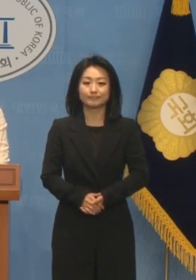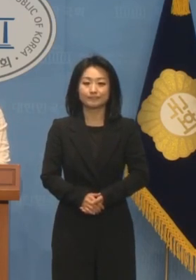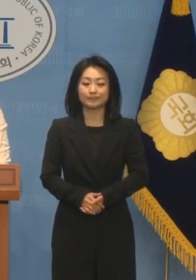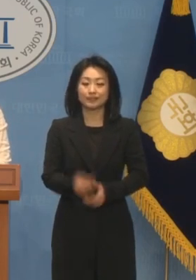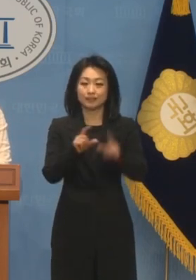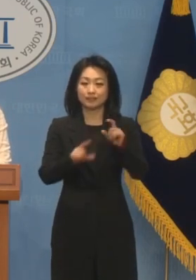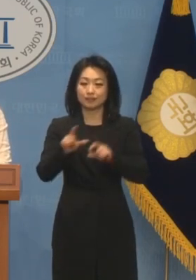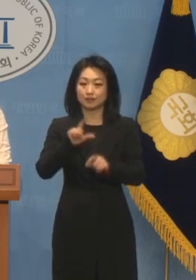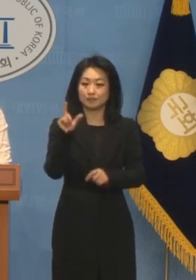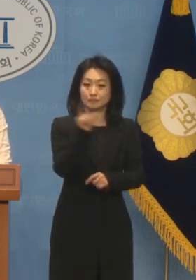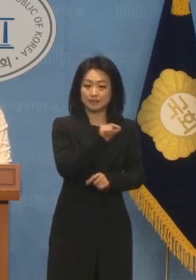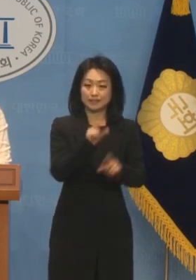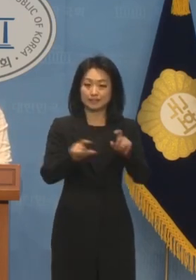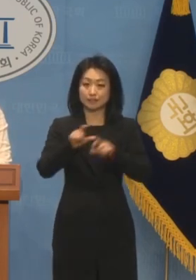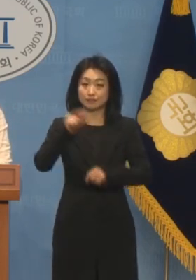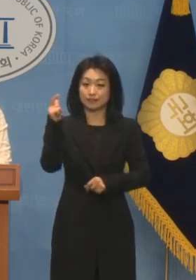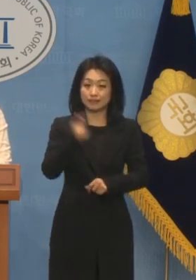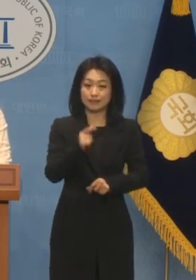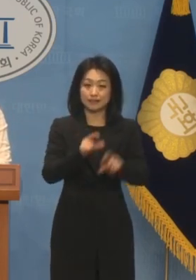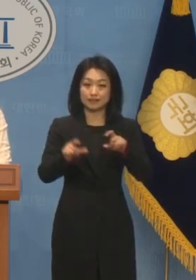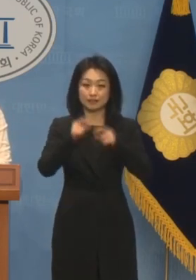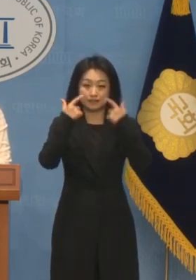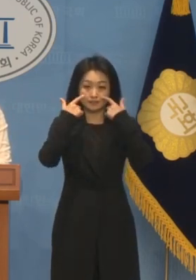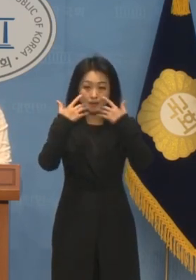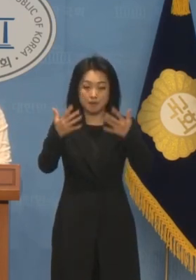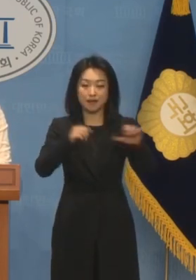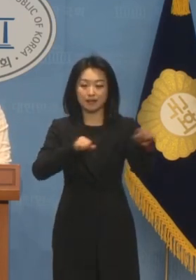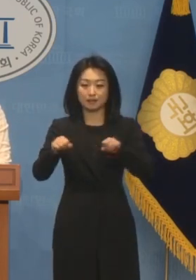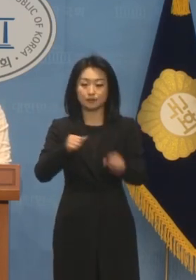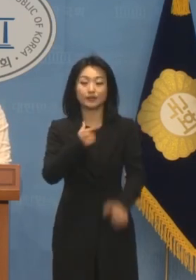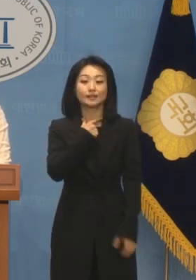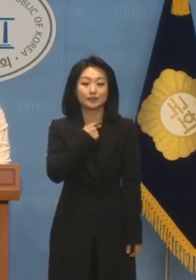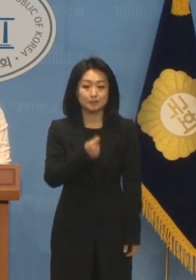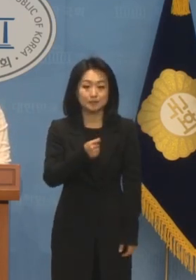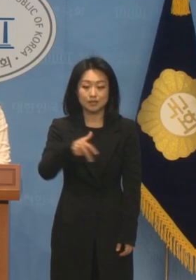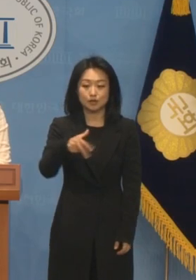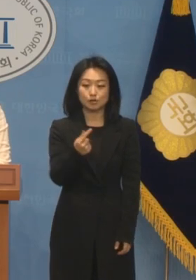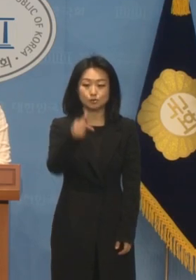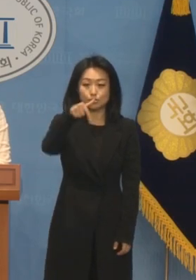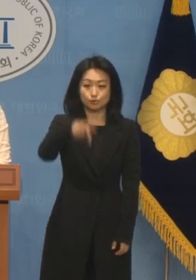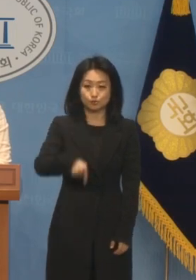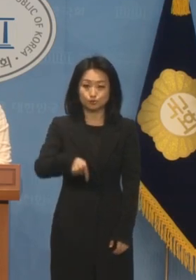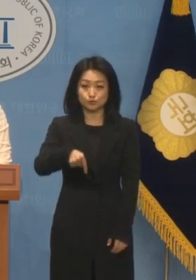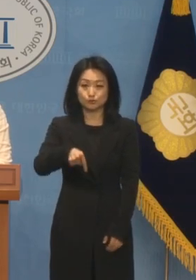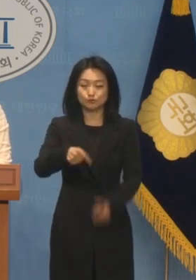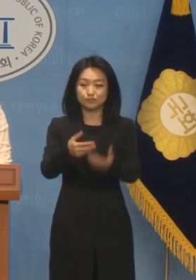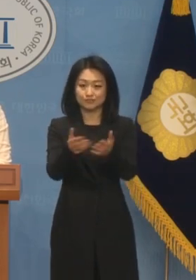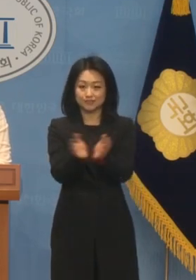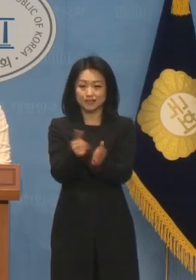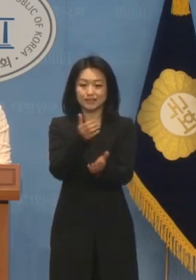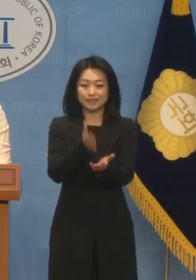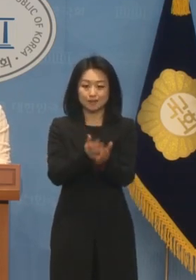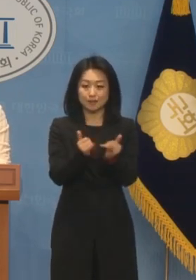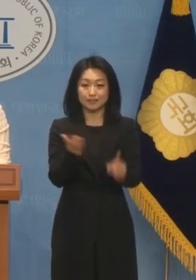더 빠르게, 더 강하게, 더 선명하게 행동하겠습니다. 조국혁신당 대변인 강미정입니다.